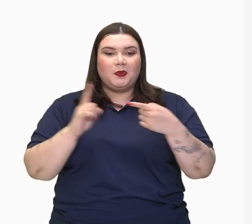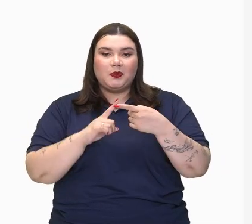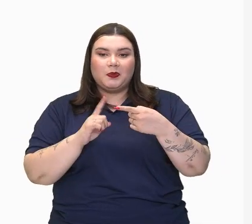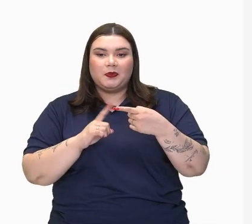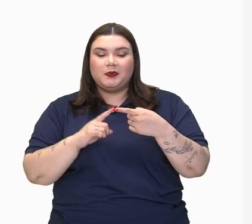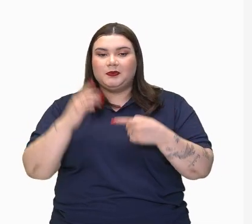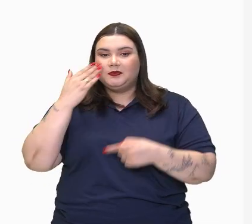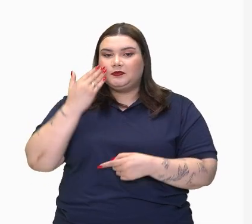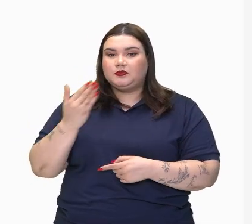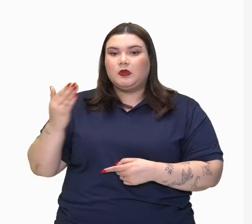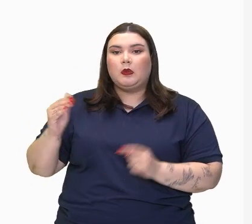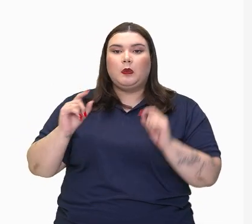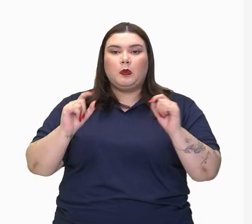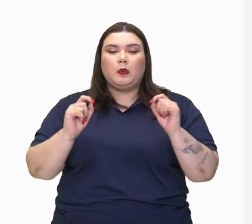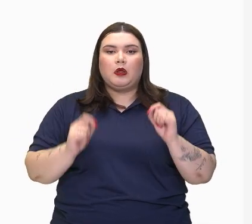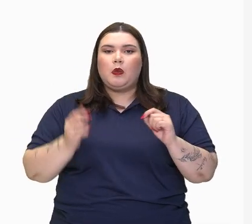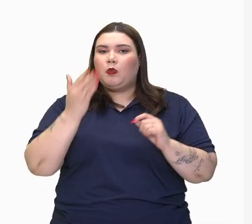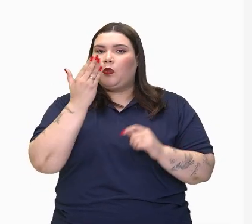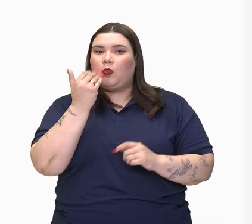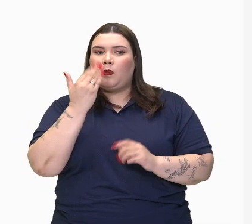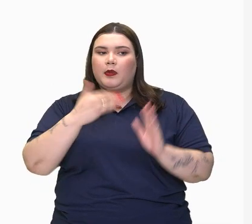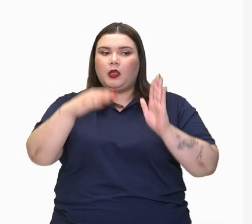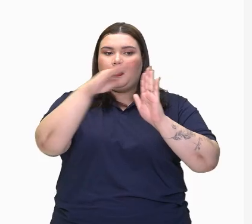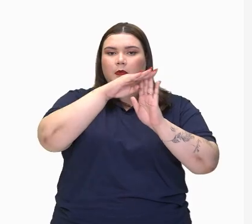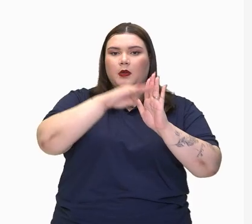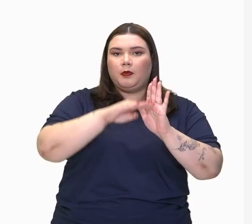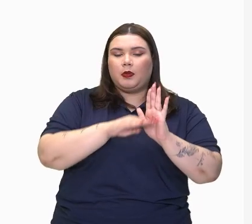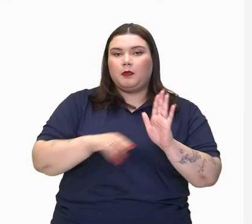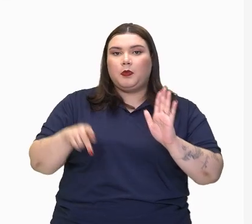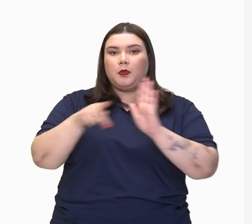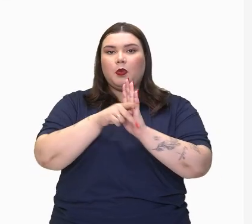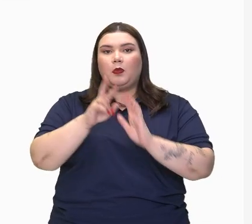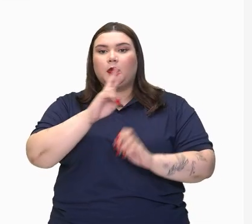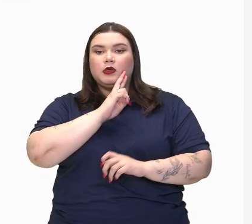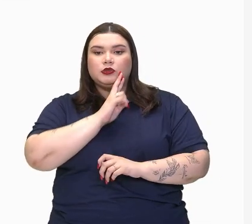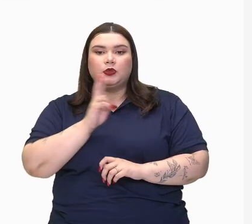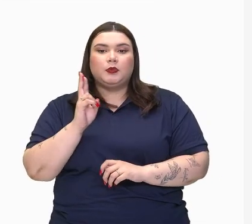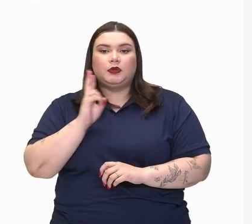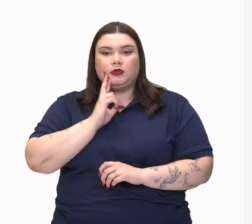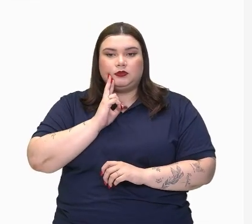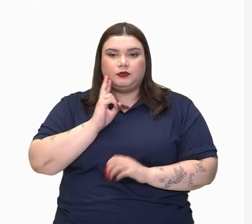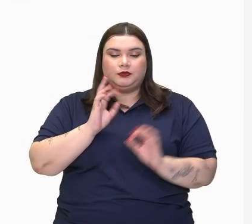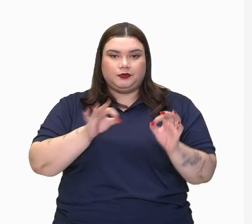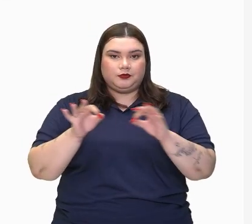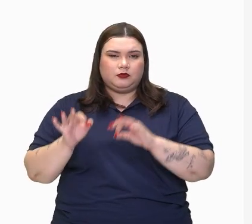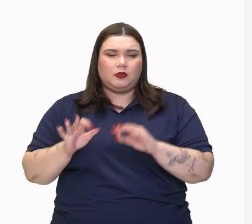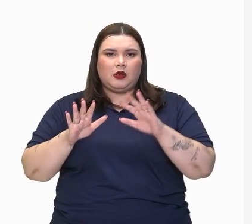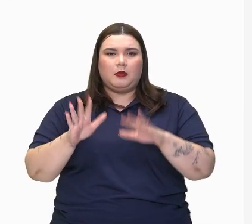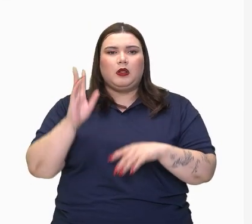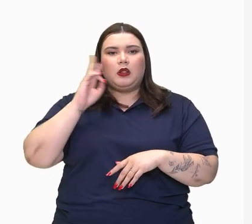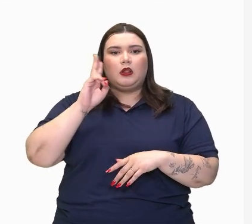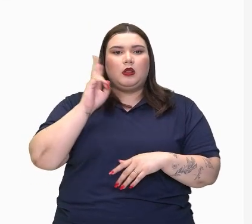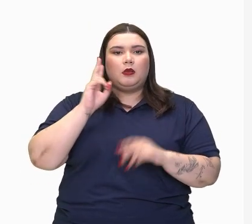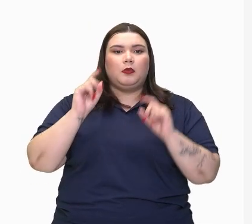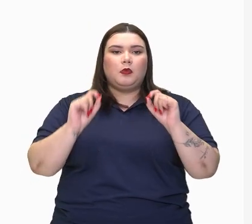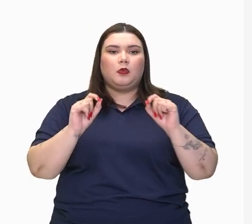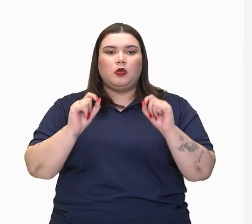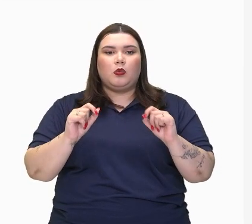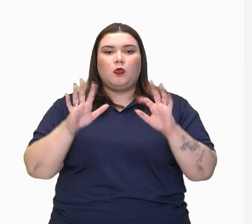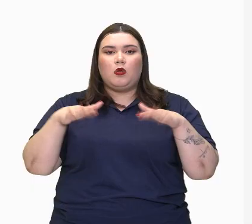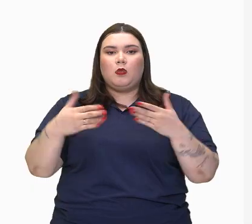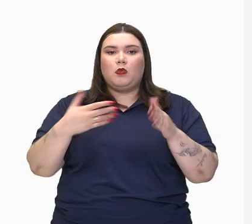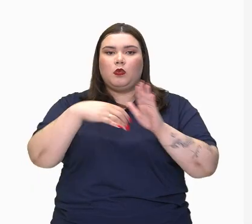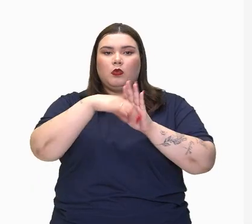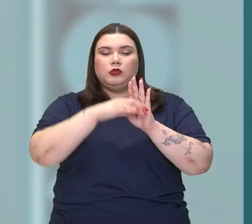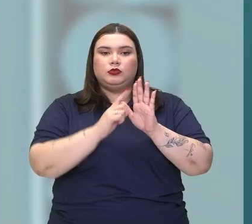que é cardápio de restaurante. Vamos só relembrar o conceito de gêneros textuais para que então a gente possa